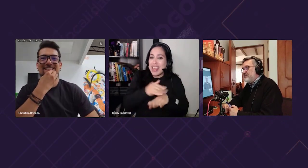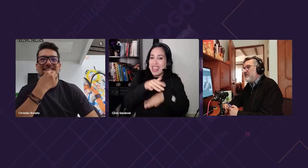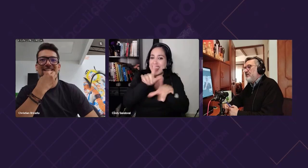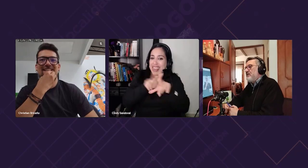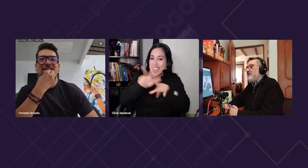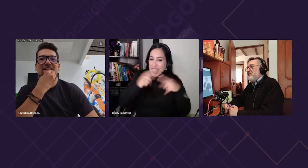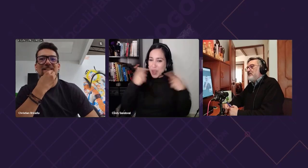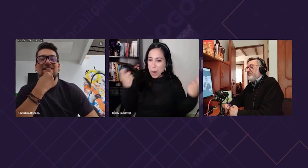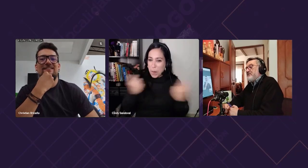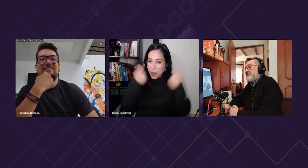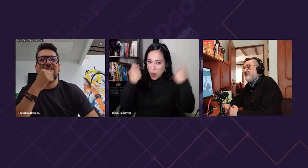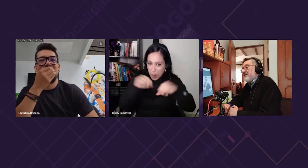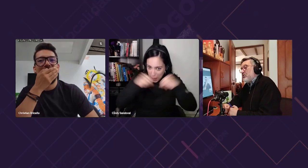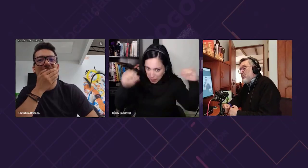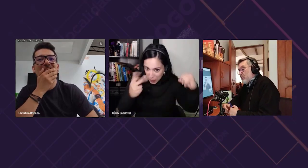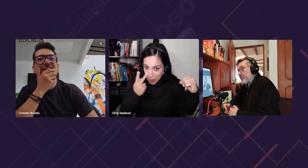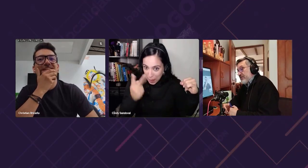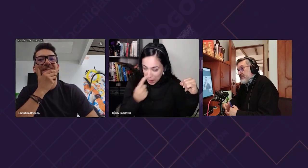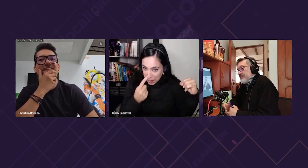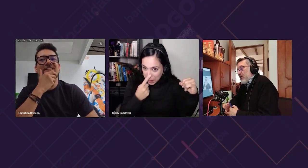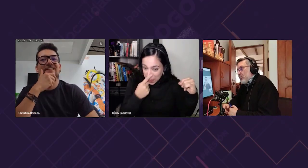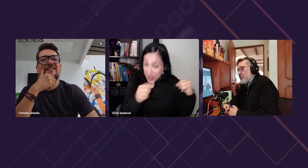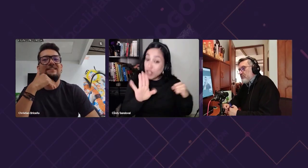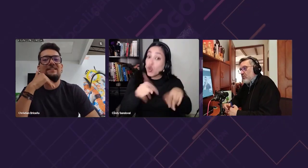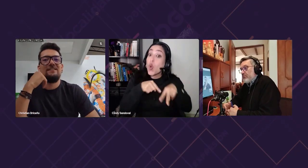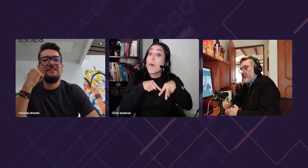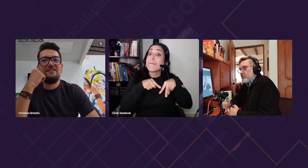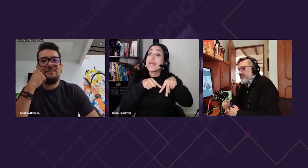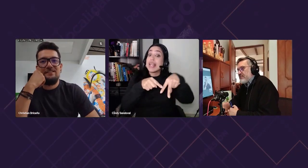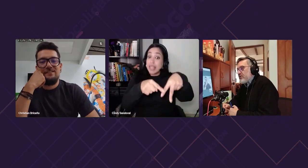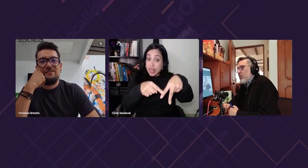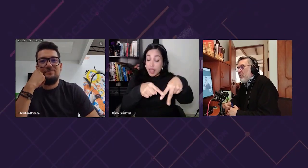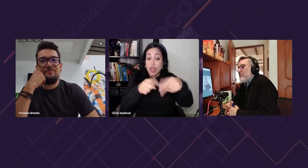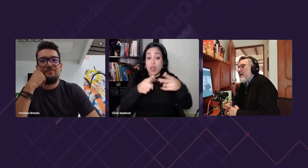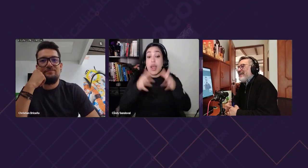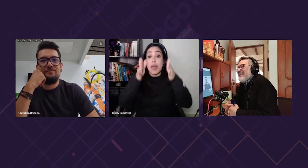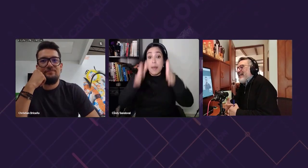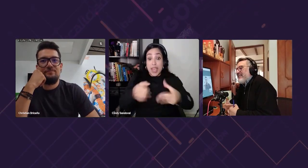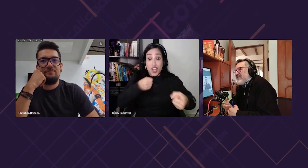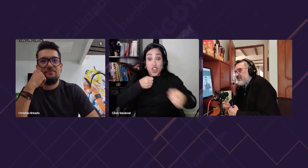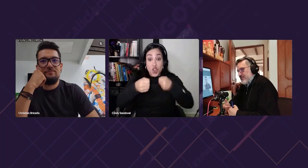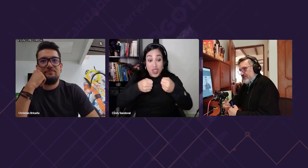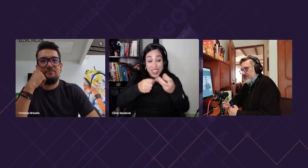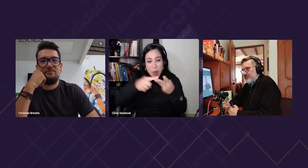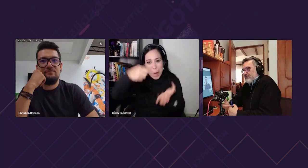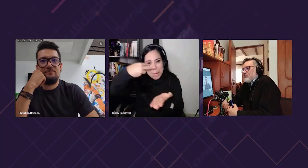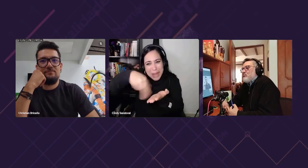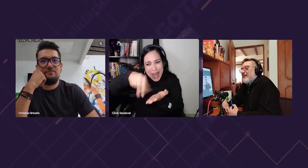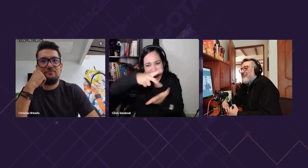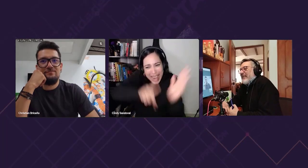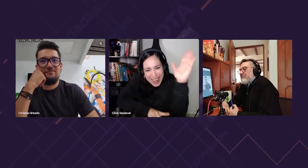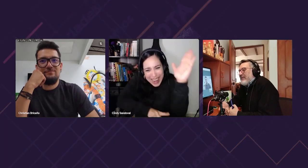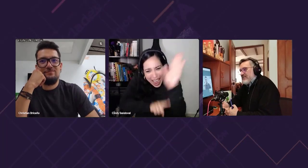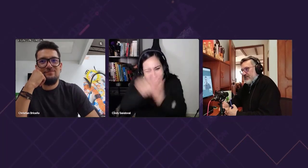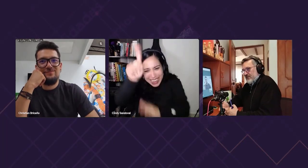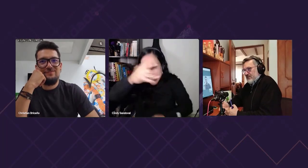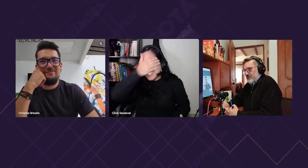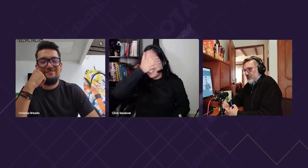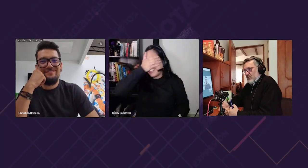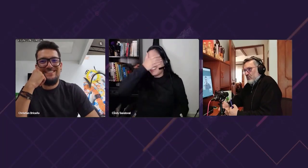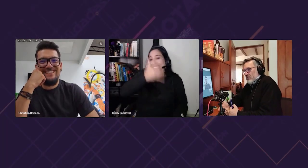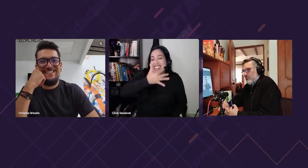Canal 13 y te presentan como presentador, como periodista y como bailarín. Esto es una